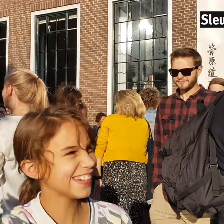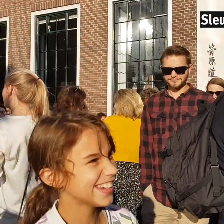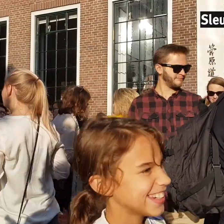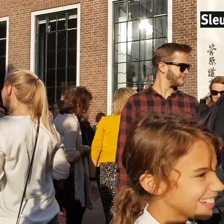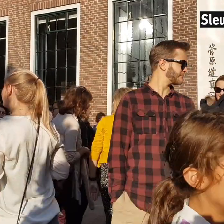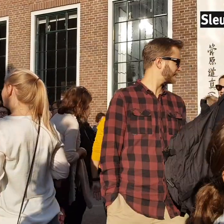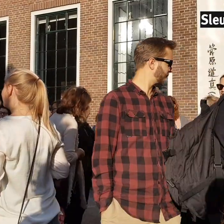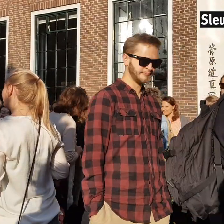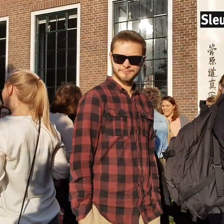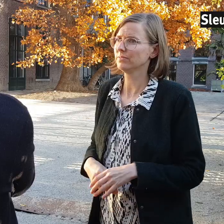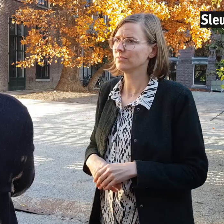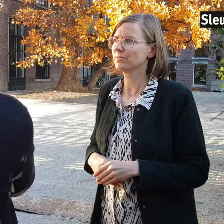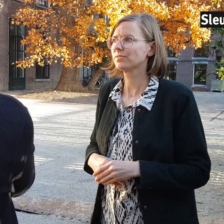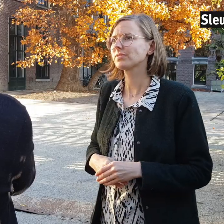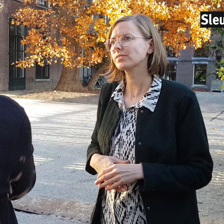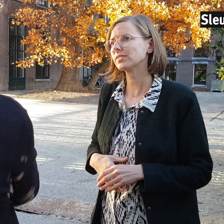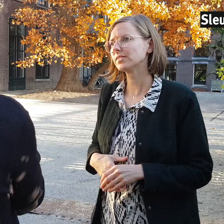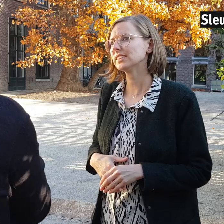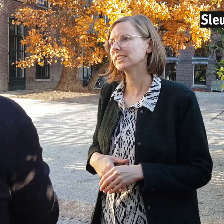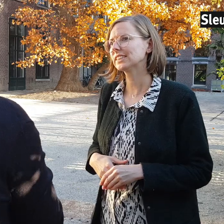gebarentaal in Nederland. Dankjewel.